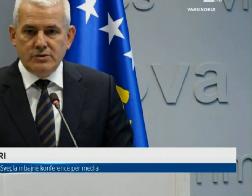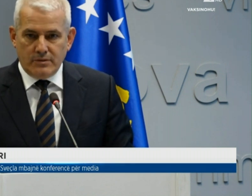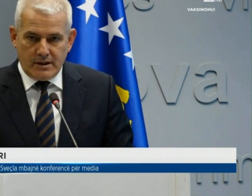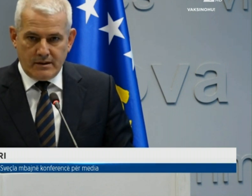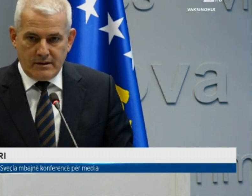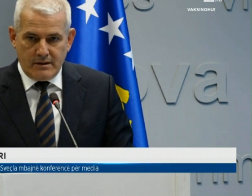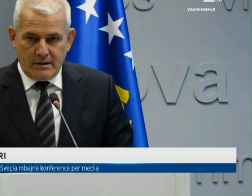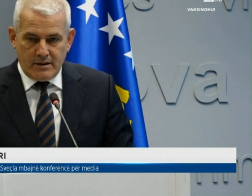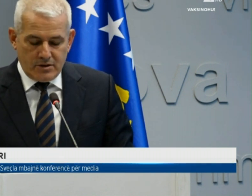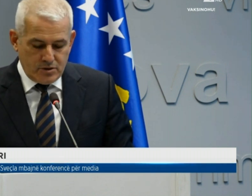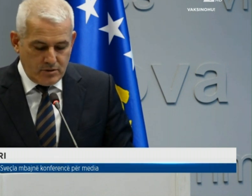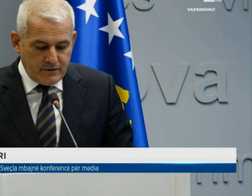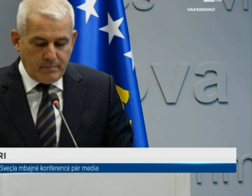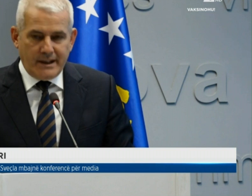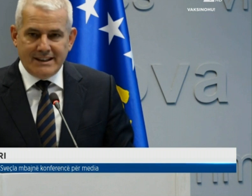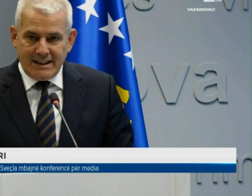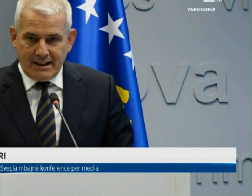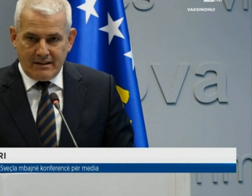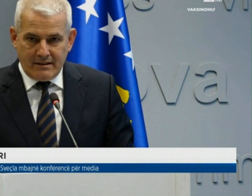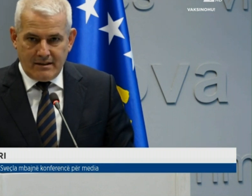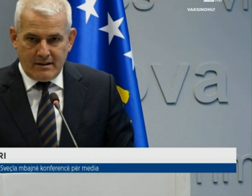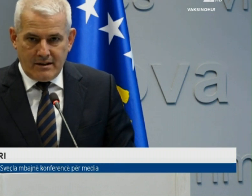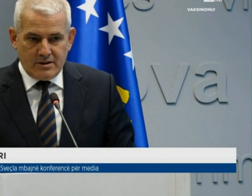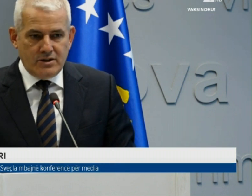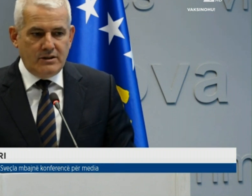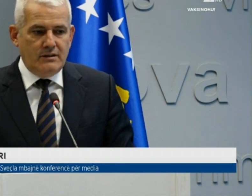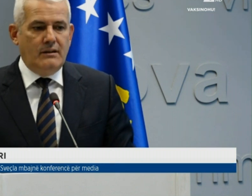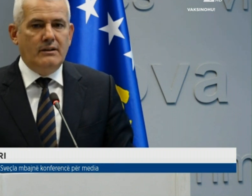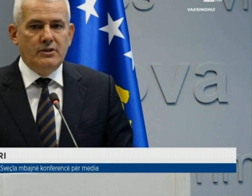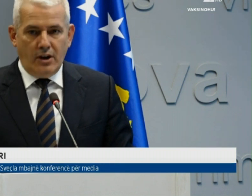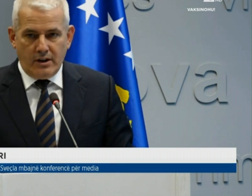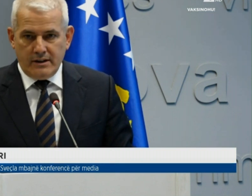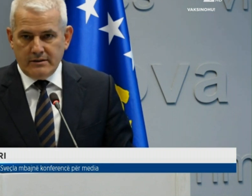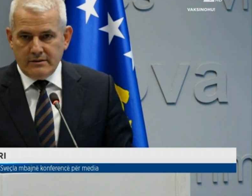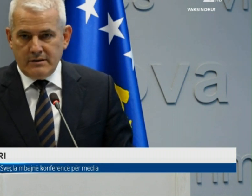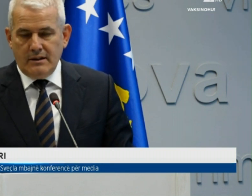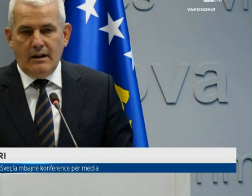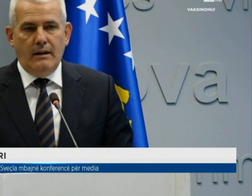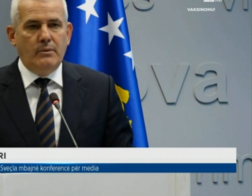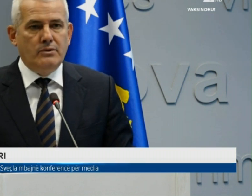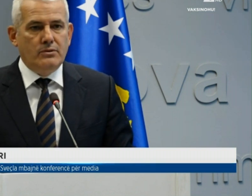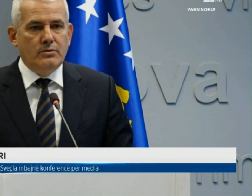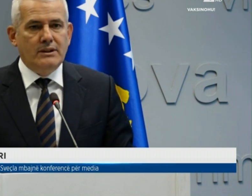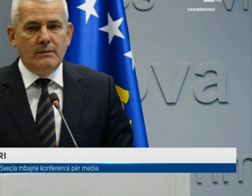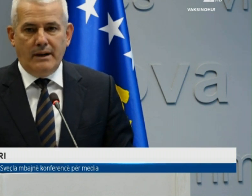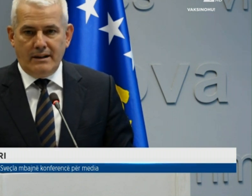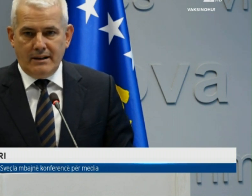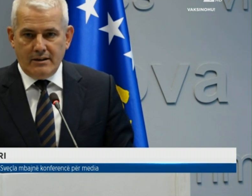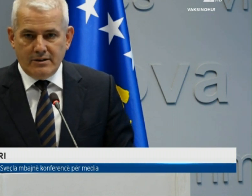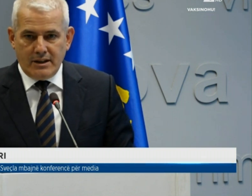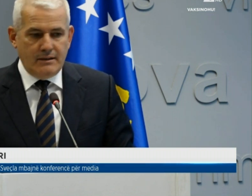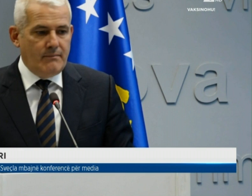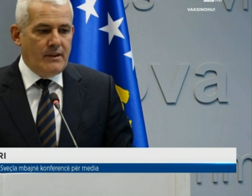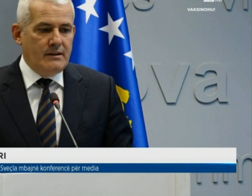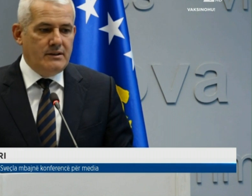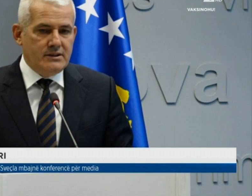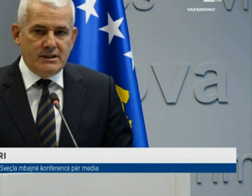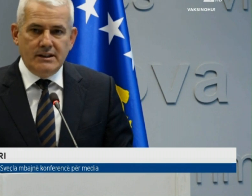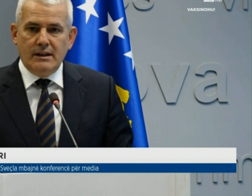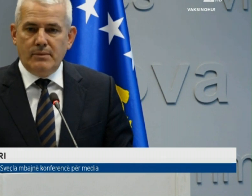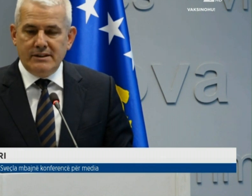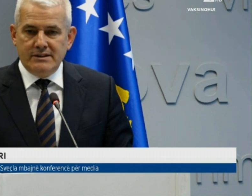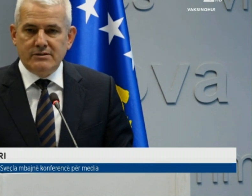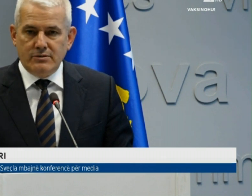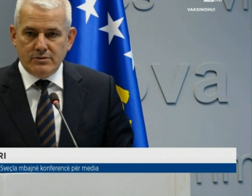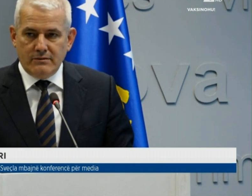qoftë ligjore, qoftë praktike, që ndal apo do duhet të parandalonte